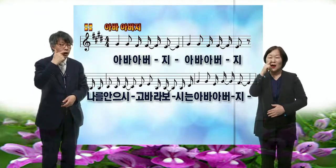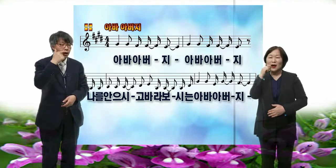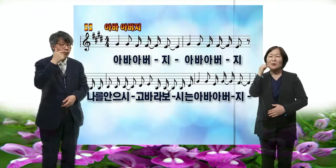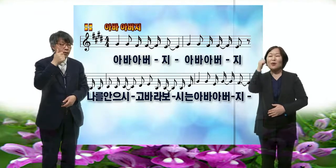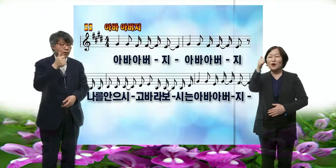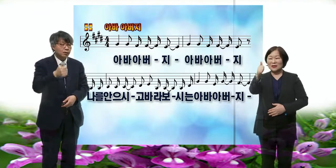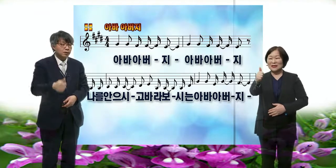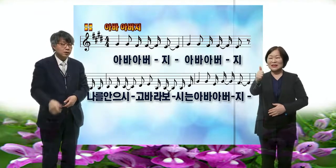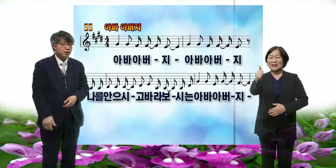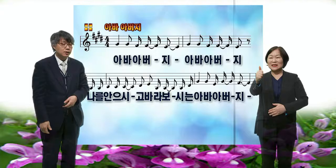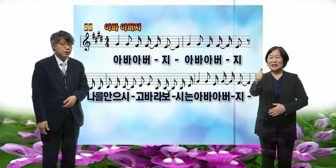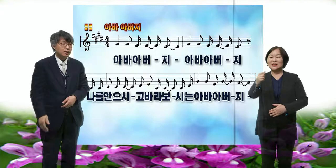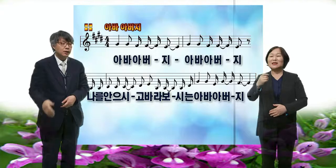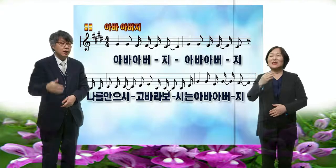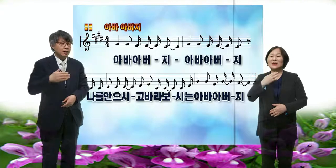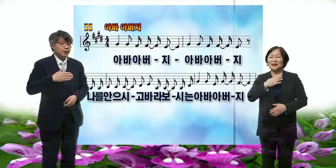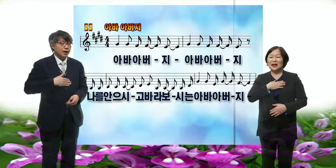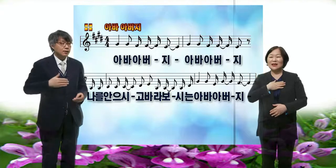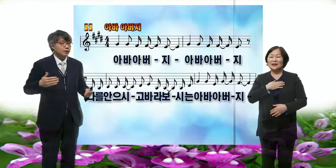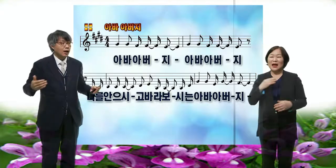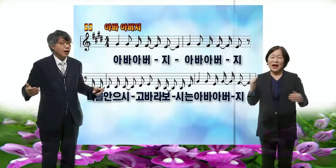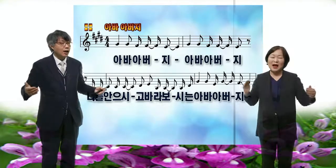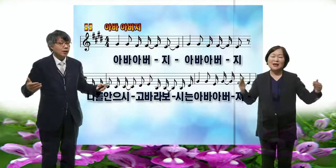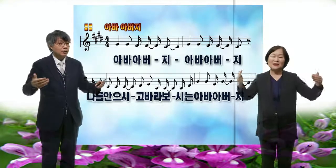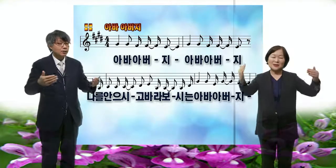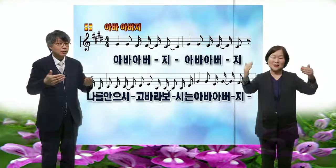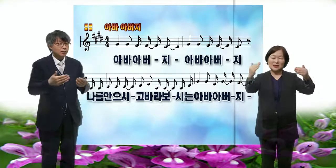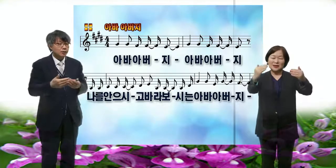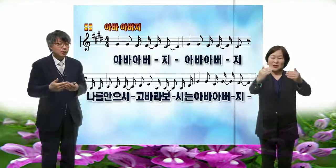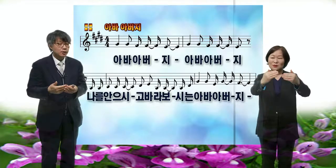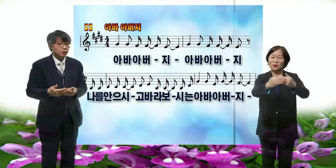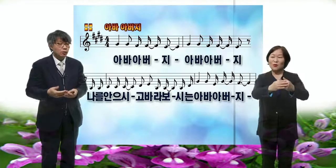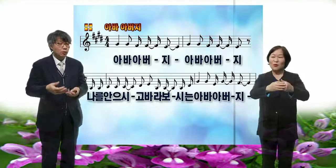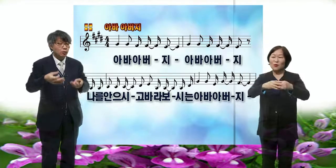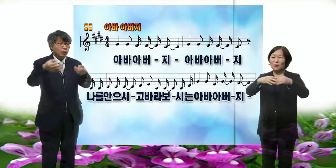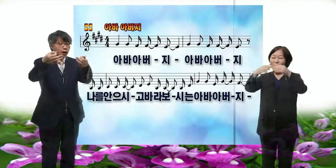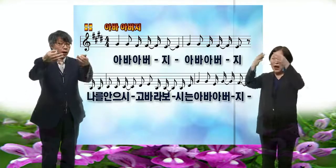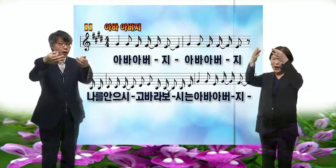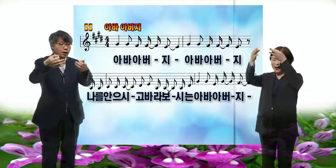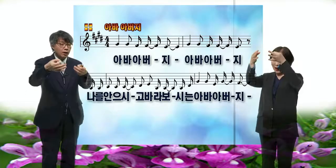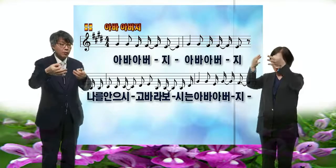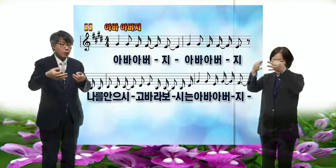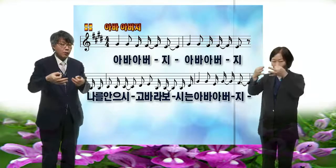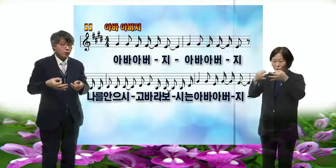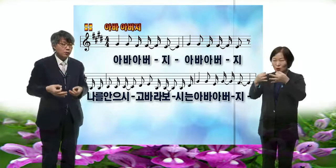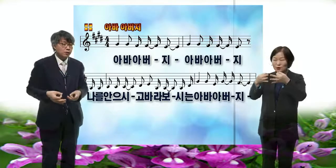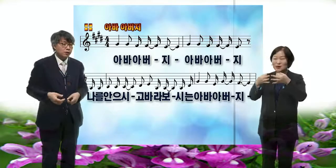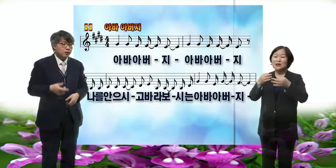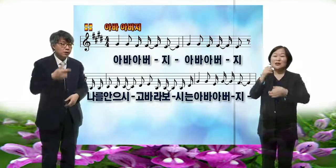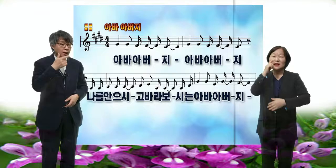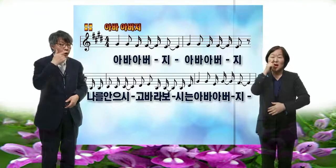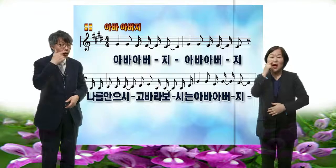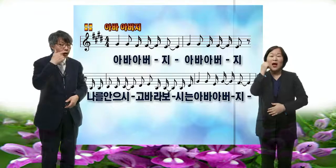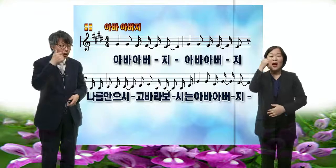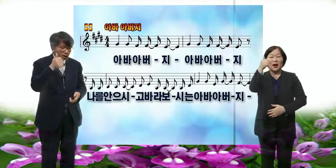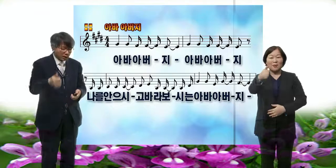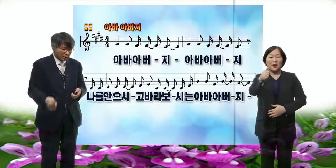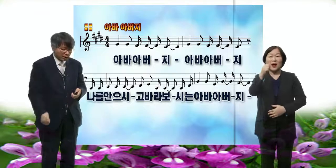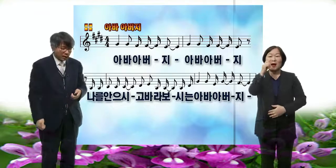아바 아버지, 나를 안으시고 바라보시는